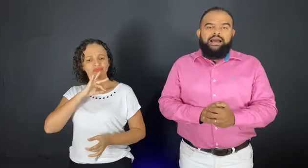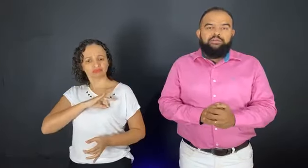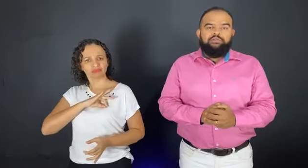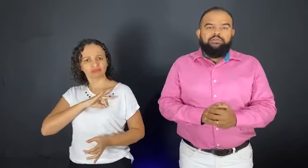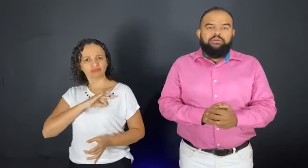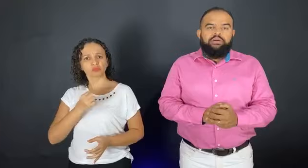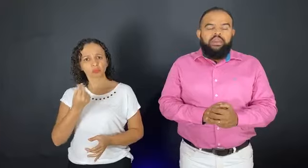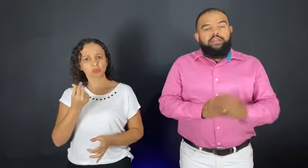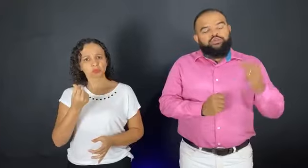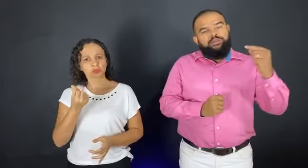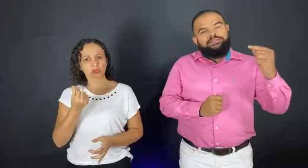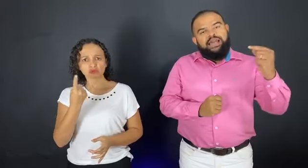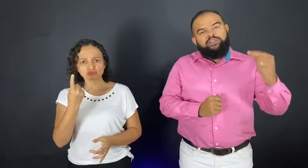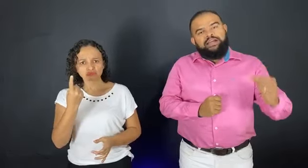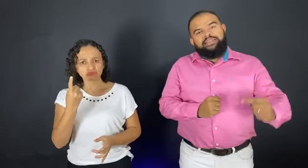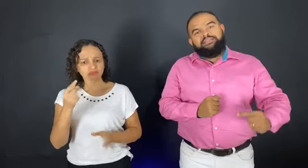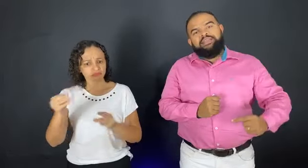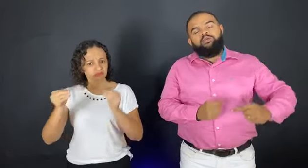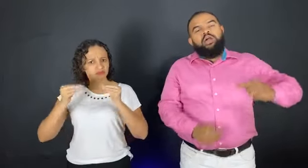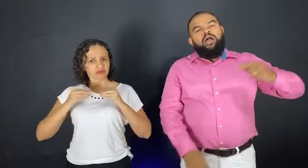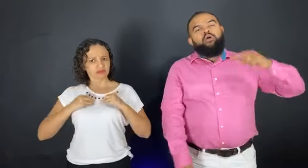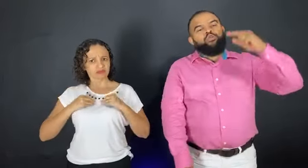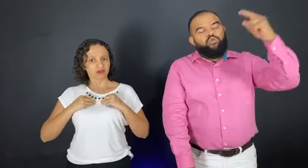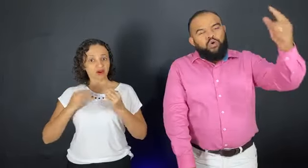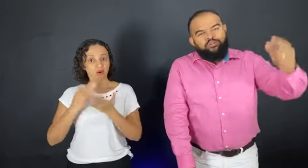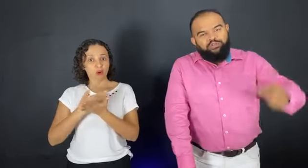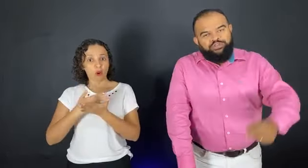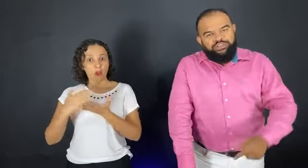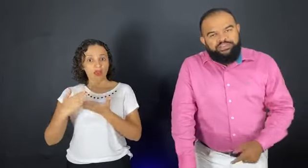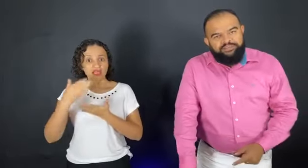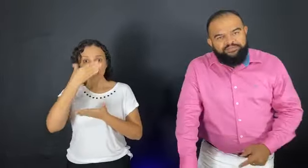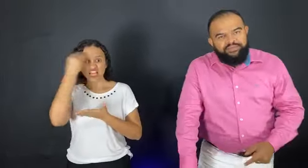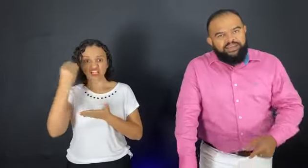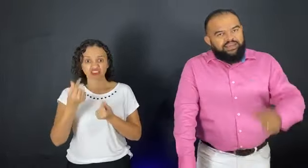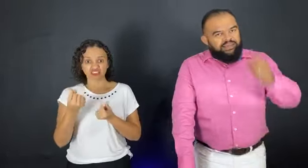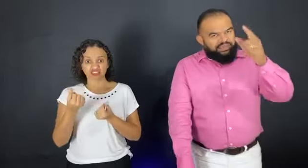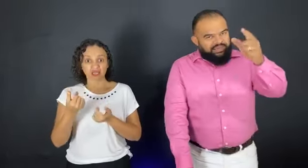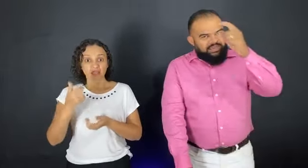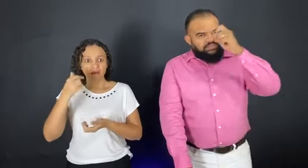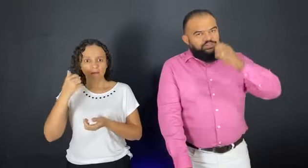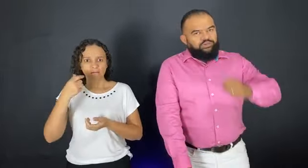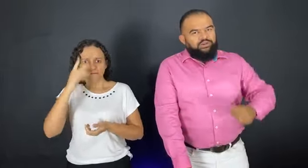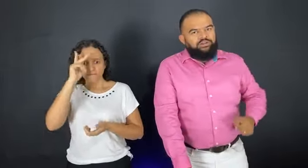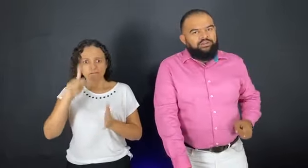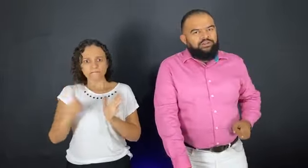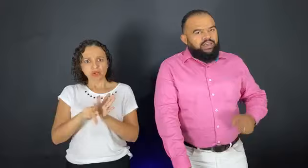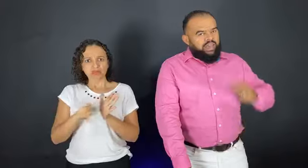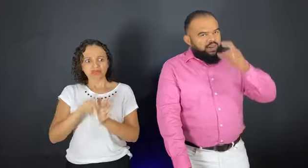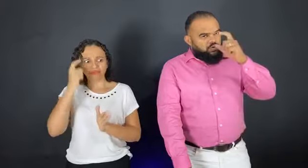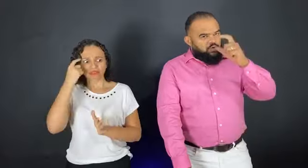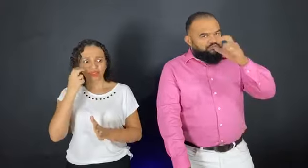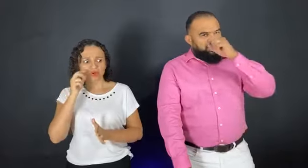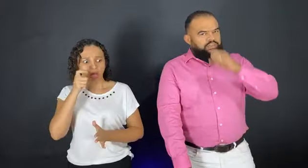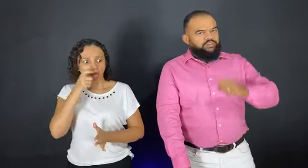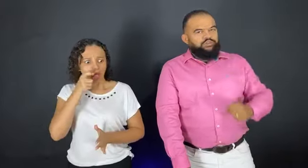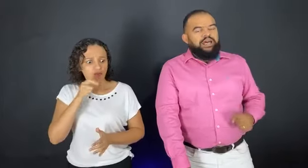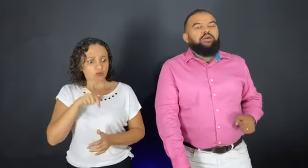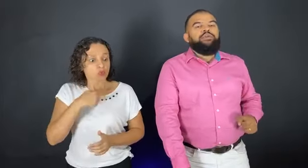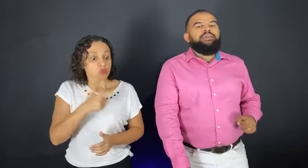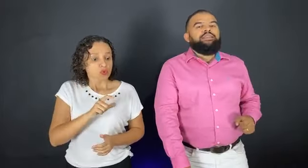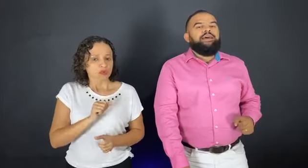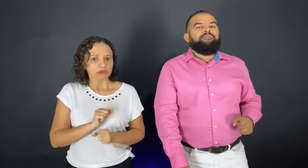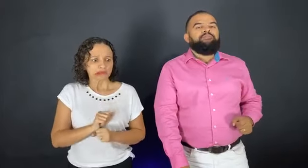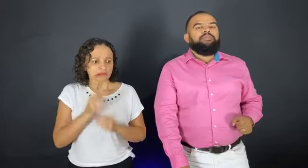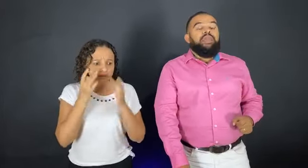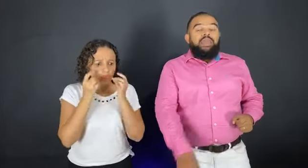de trabalho. Eles começaram a dar atenção ao que o outro tinha. E isso é o começo